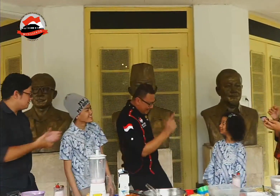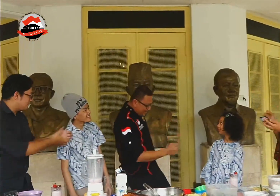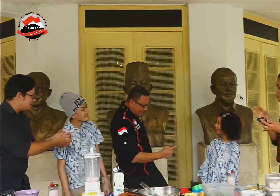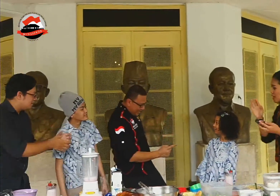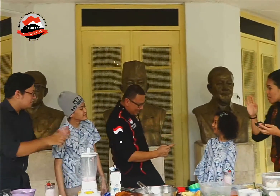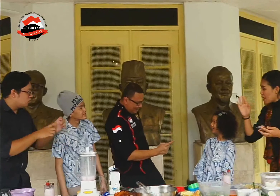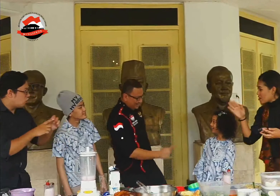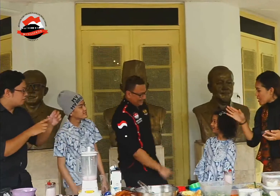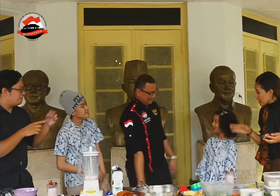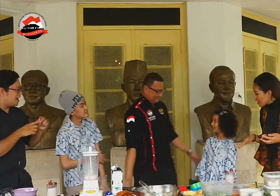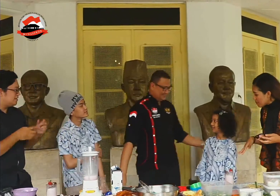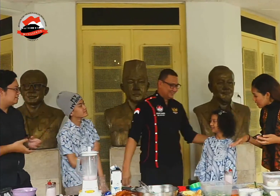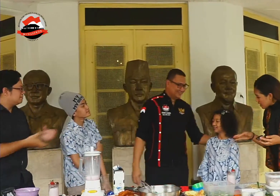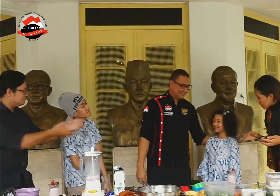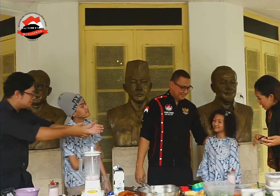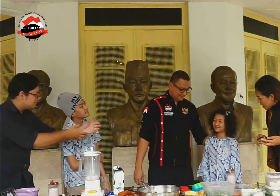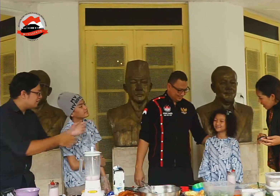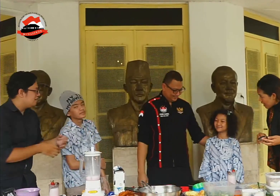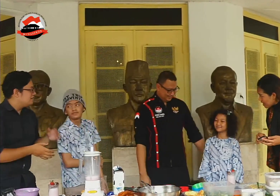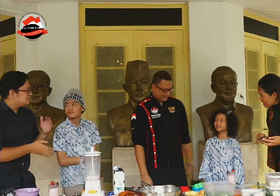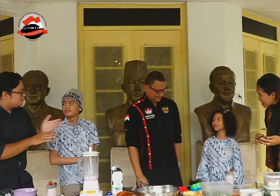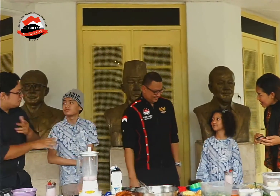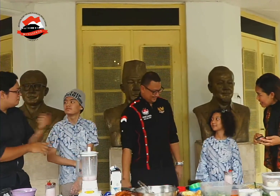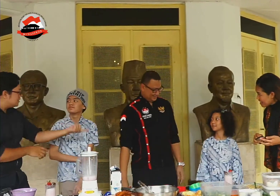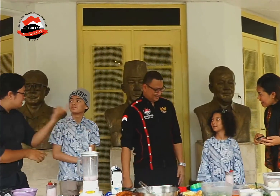Sama Nada. Sebenarnya Paul sama Nada ada pertanyaan nggak?